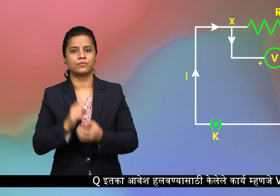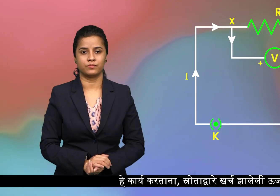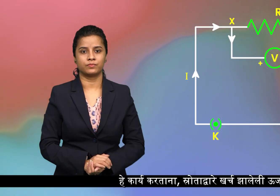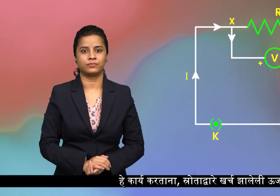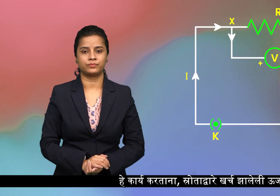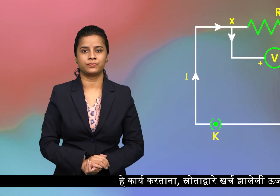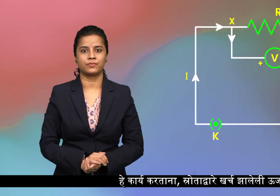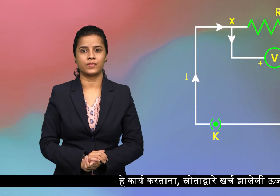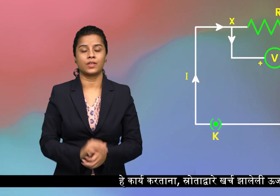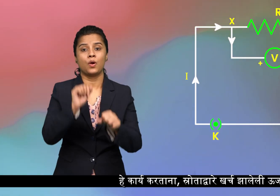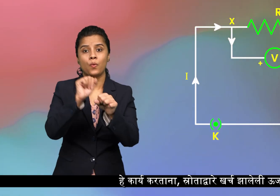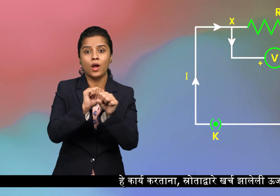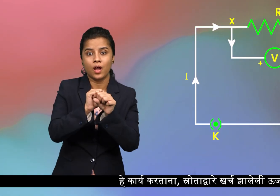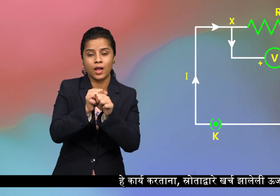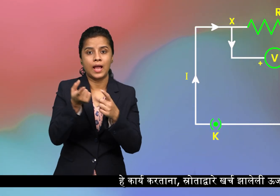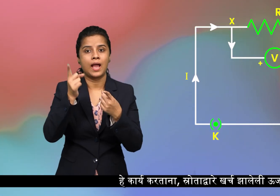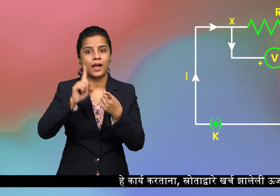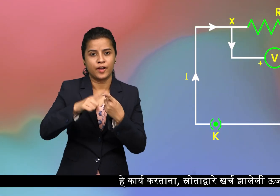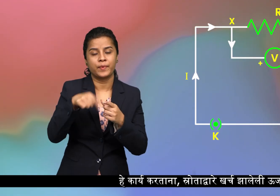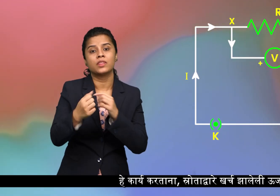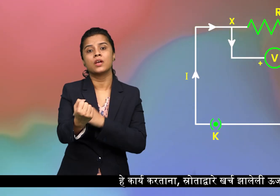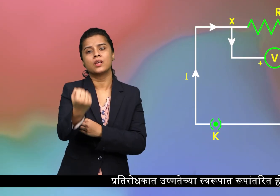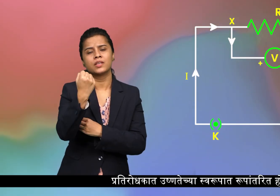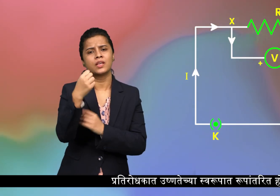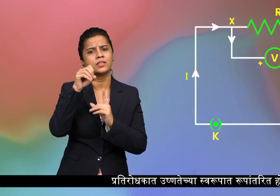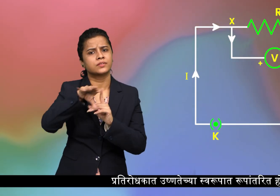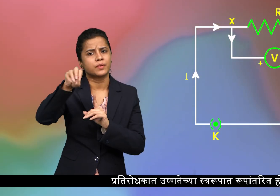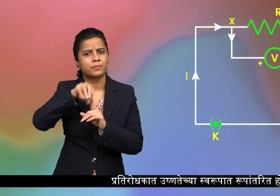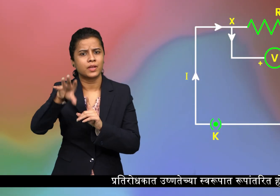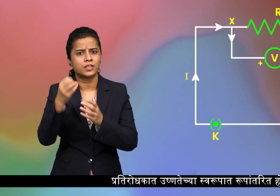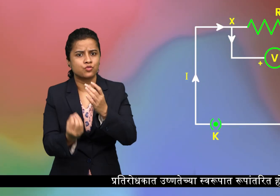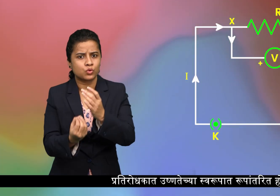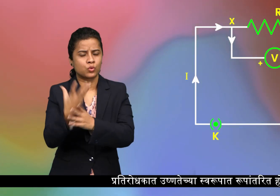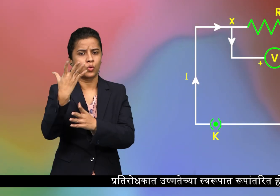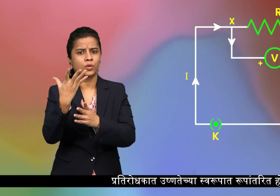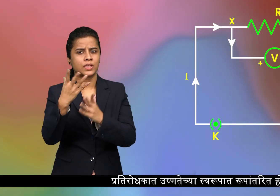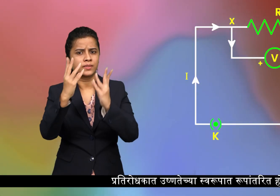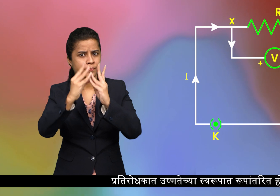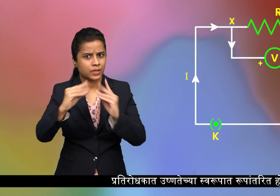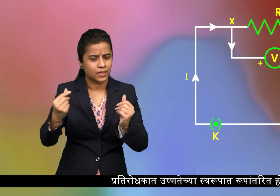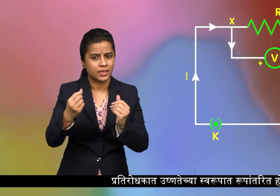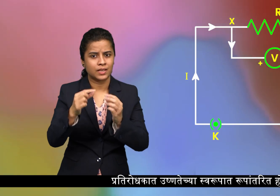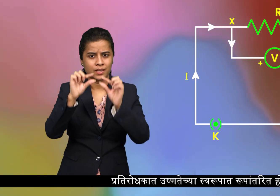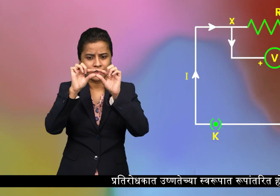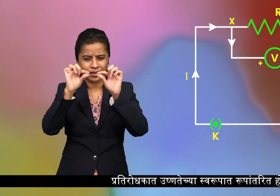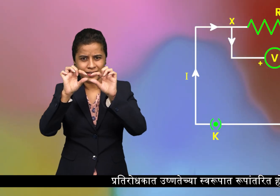हे कार्य करताना स्रोतांद्वारे खर्च झालेली ऊर्जा प्रतिरोधकात उष्णतेच्या स्वरूपात रूपांतरित होते.